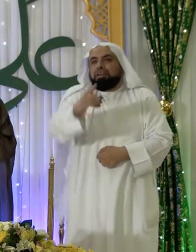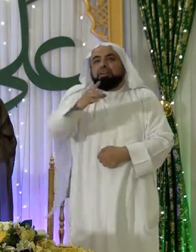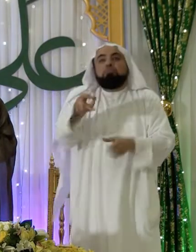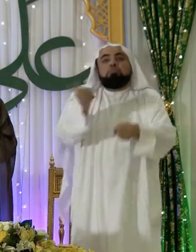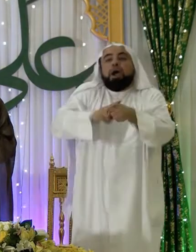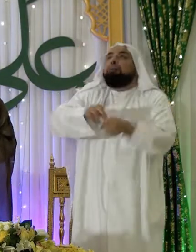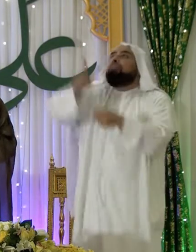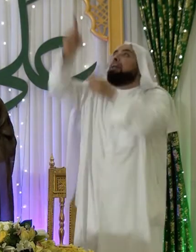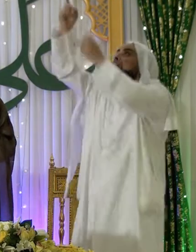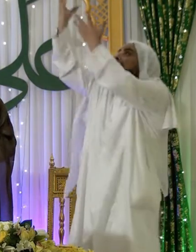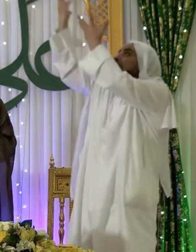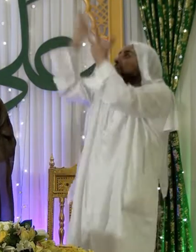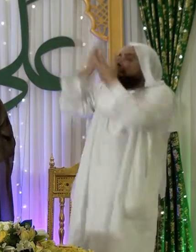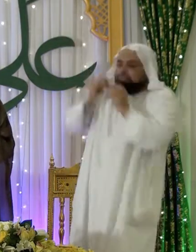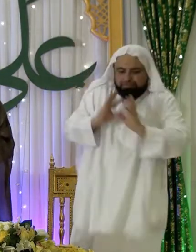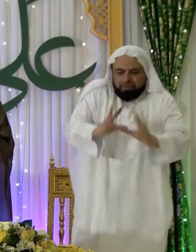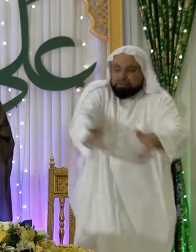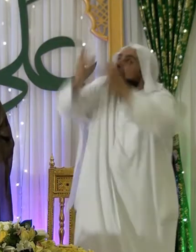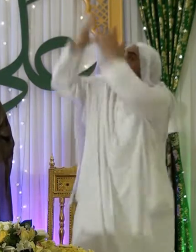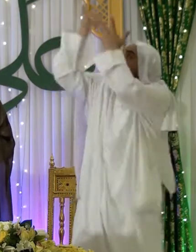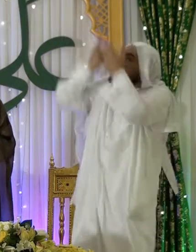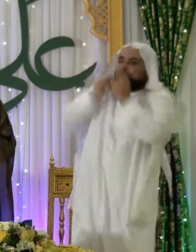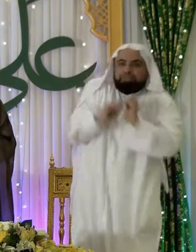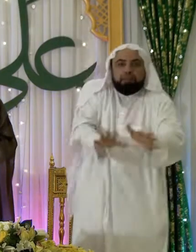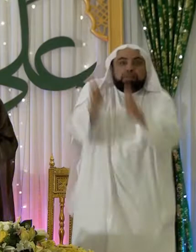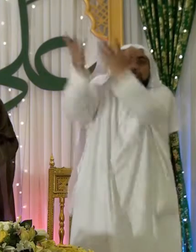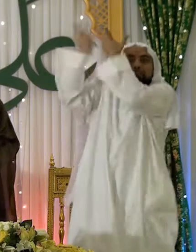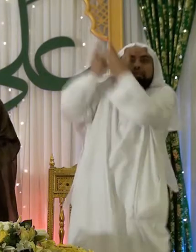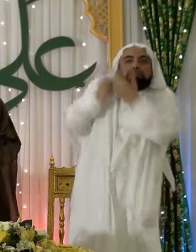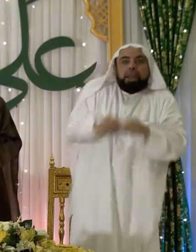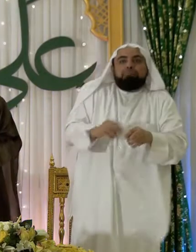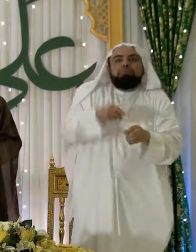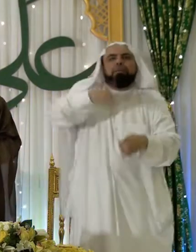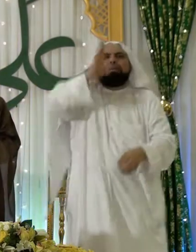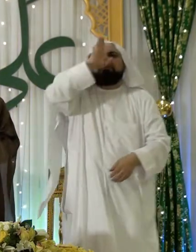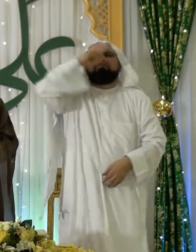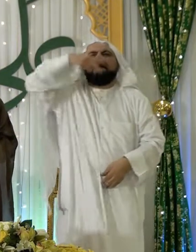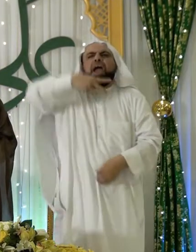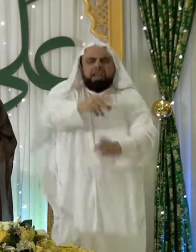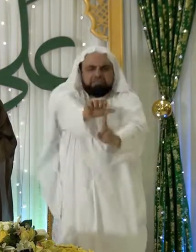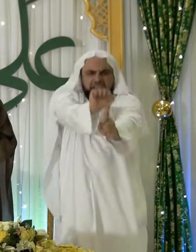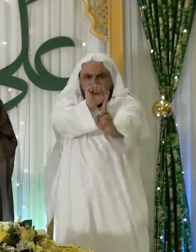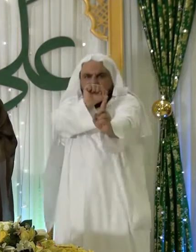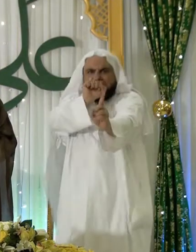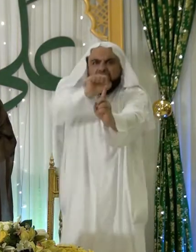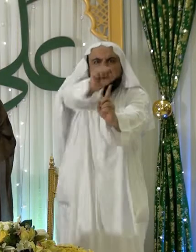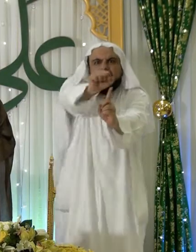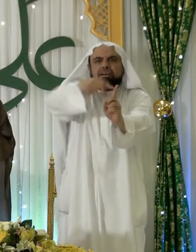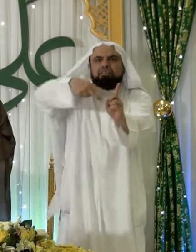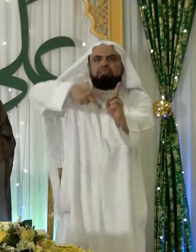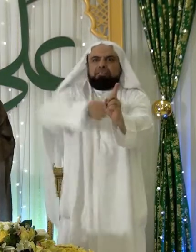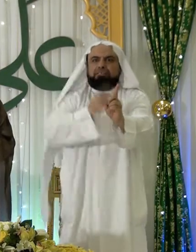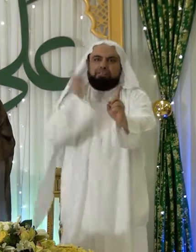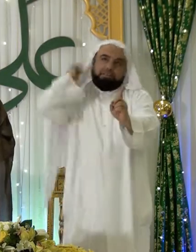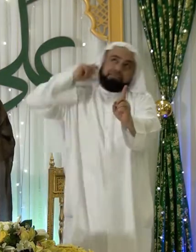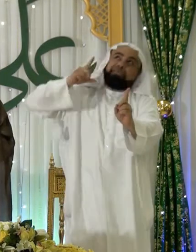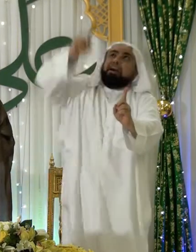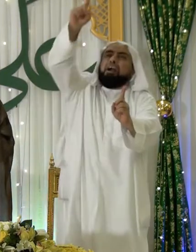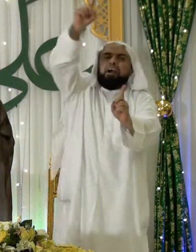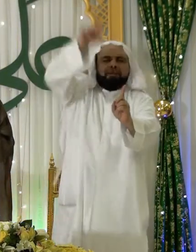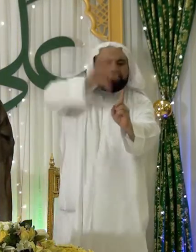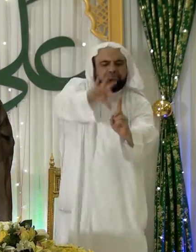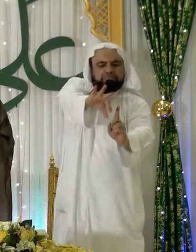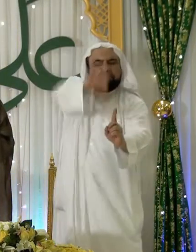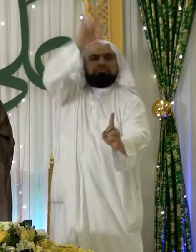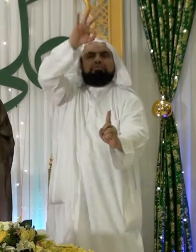إلهية من الله خاصة بعلي عليه السلام، اختاره الله